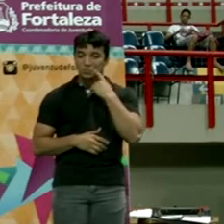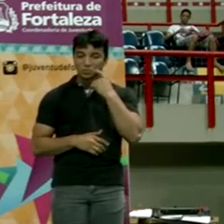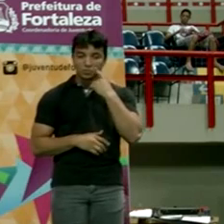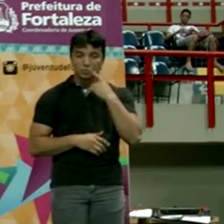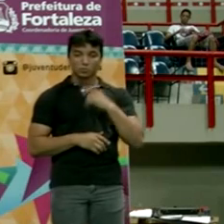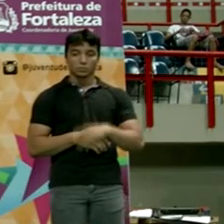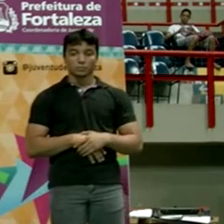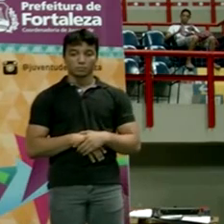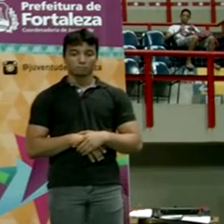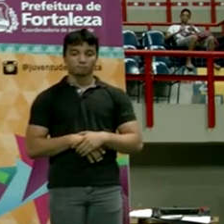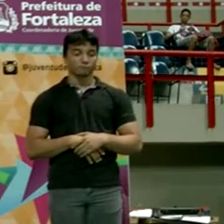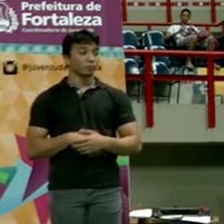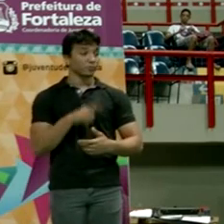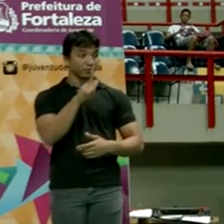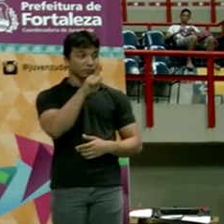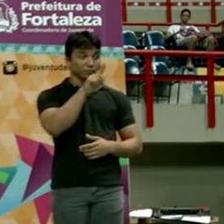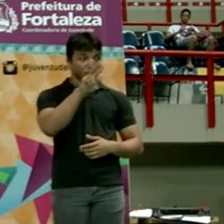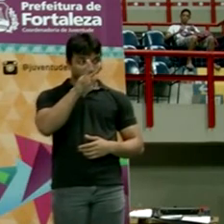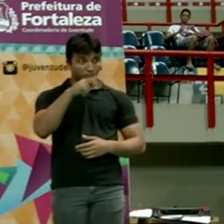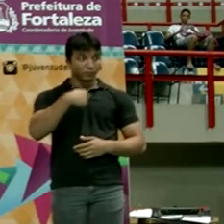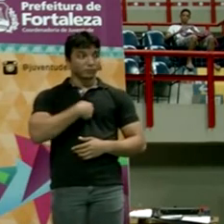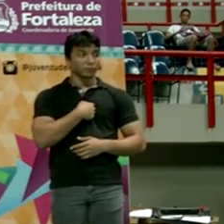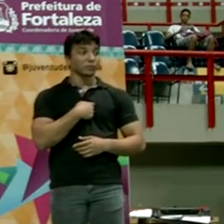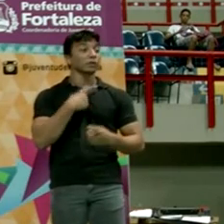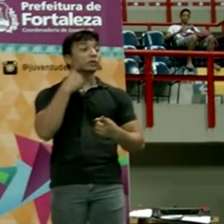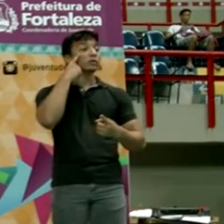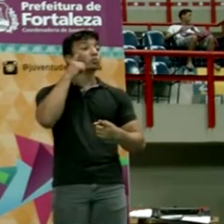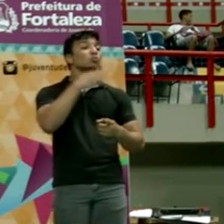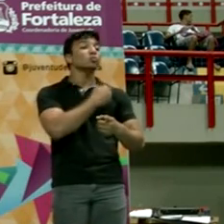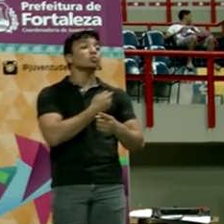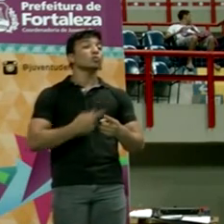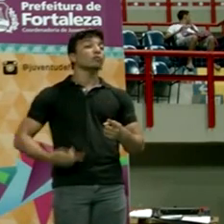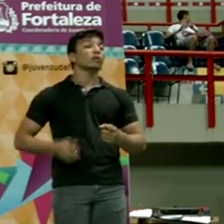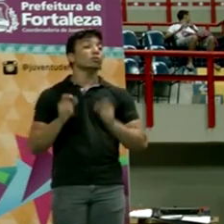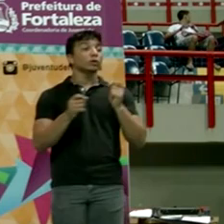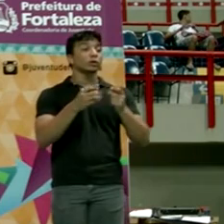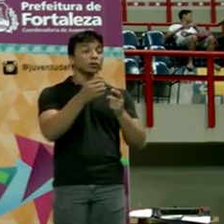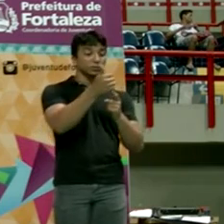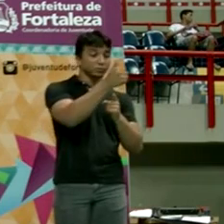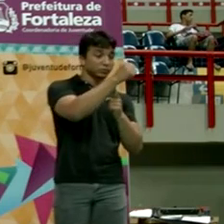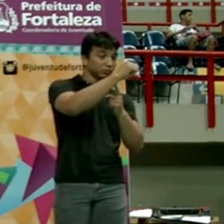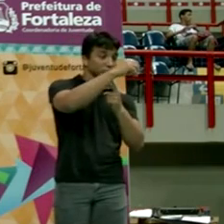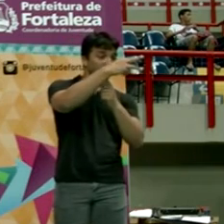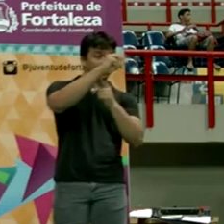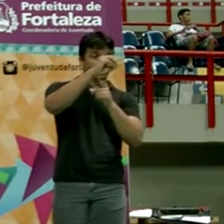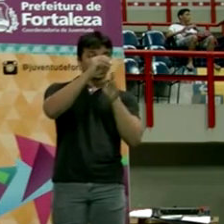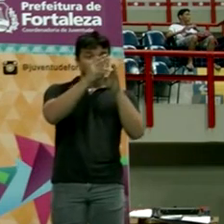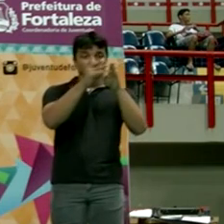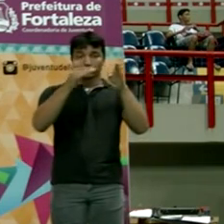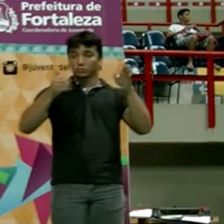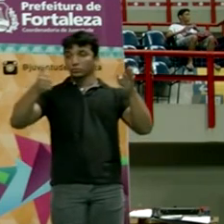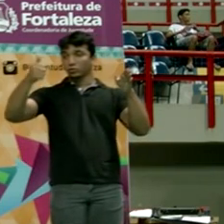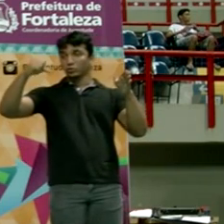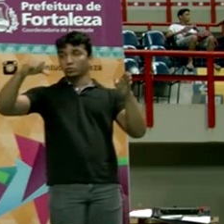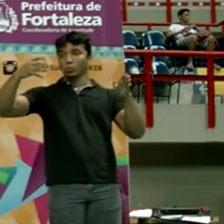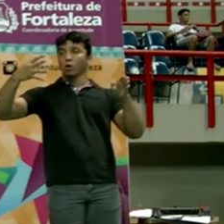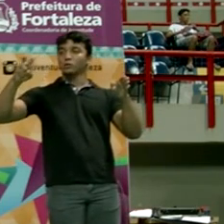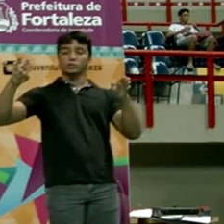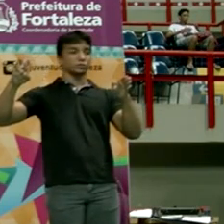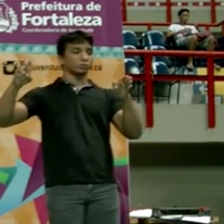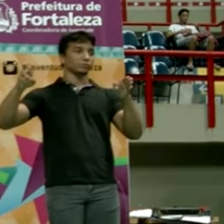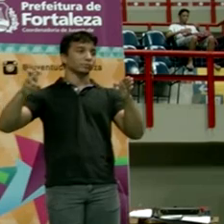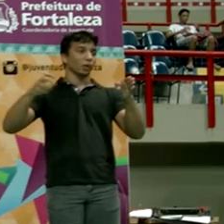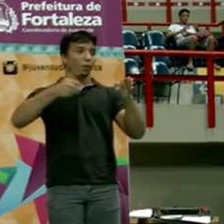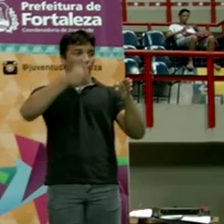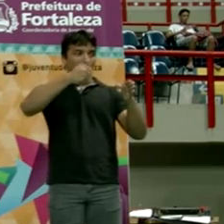Pessoal, Getúlio Vargas vai governar de 30 a 45, não é isso? Seu primeiro